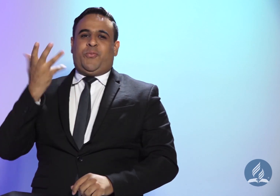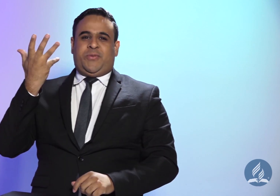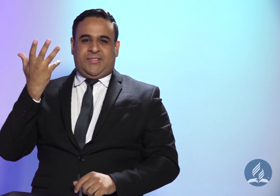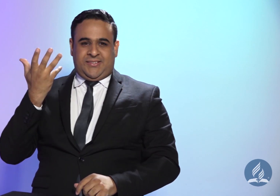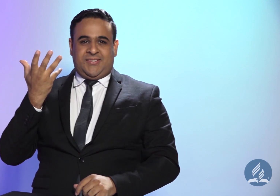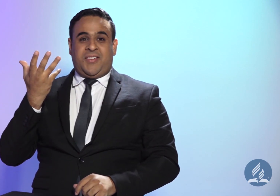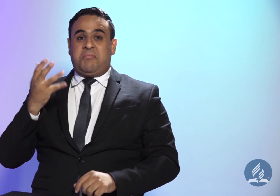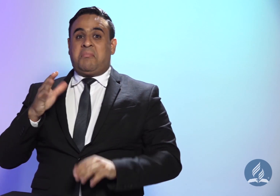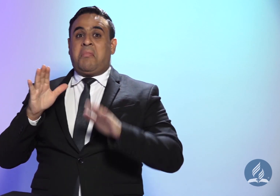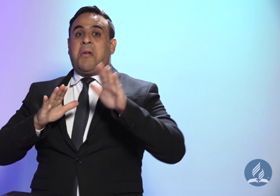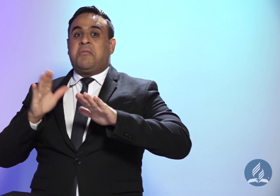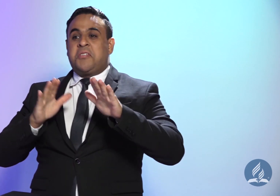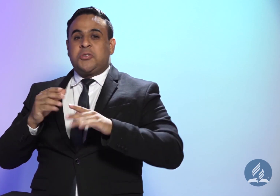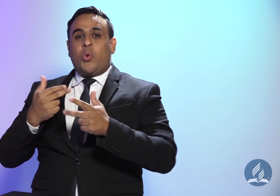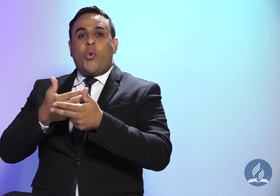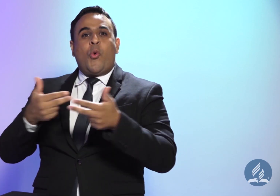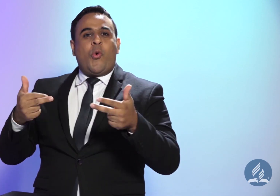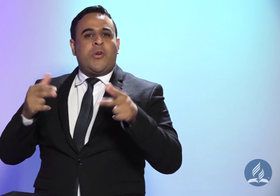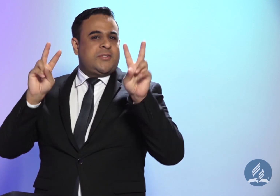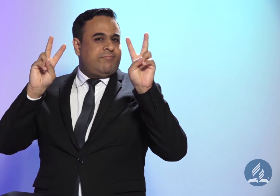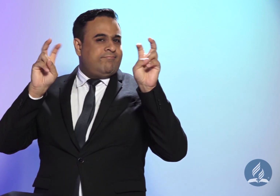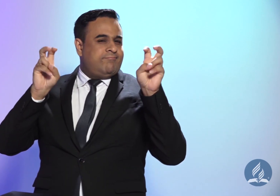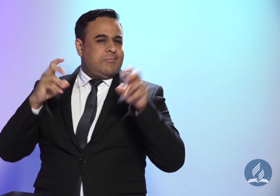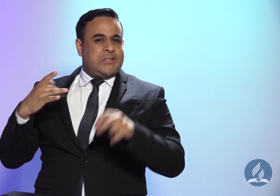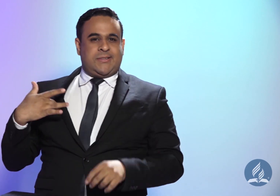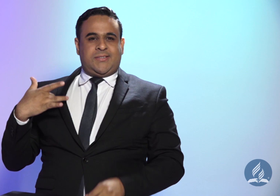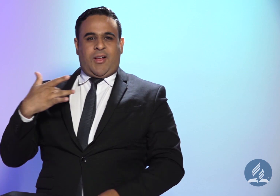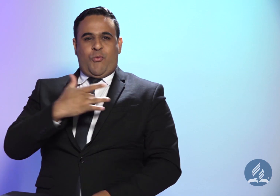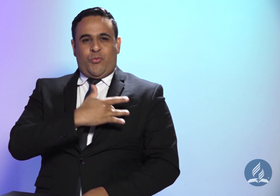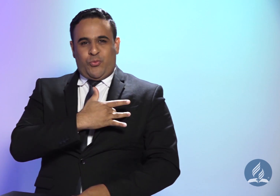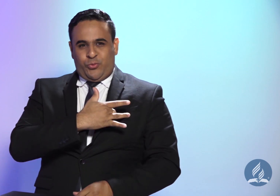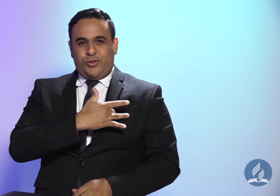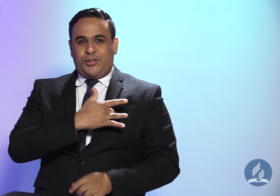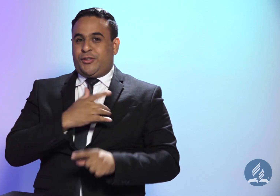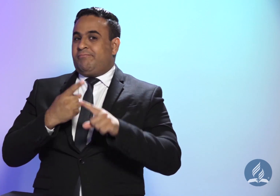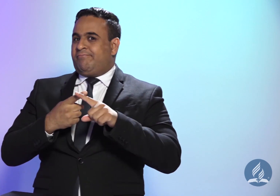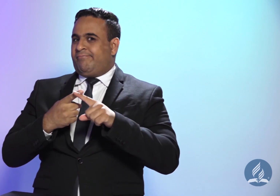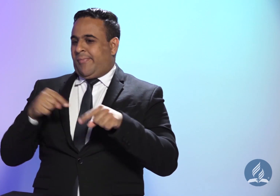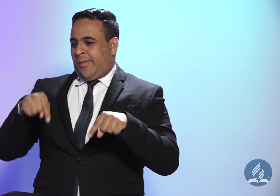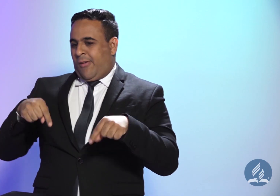você compartilhar uma notícia falsa, você pode prejudicar a vida de outras pessoas.